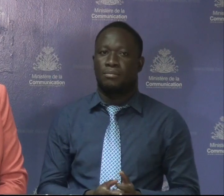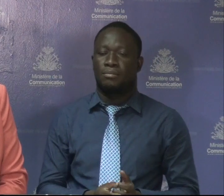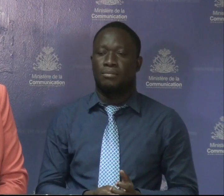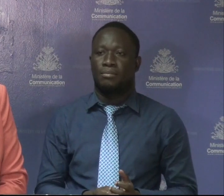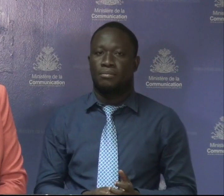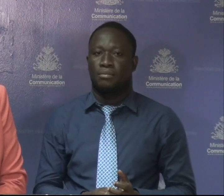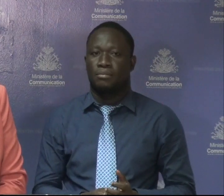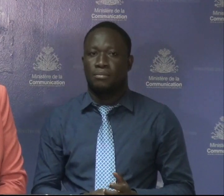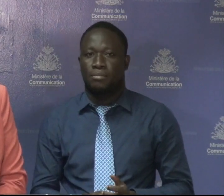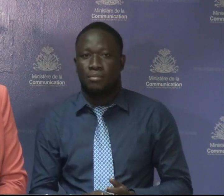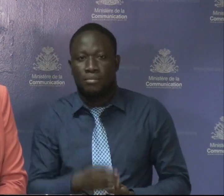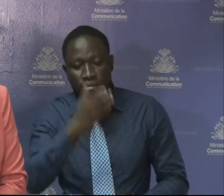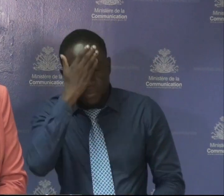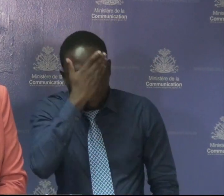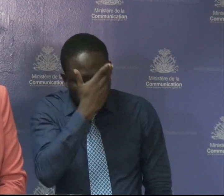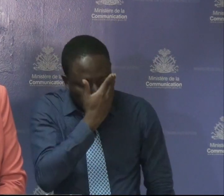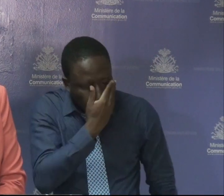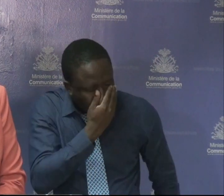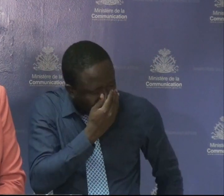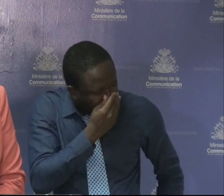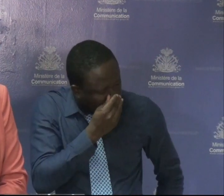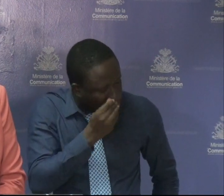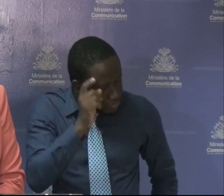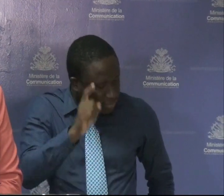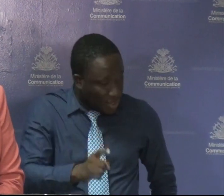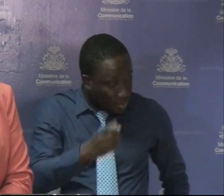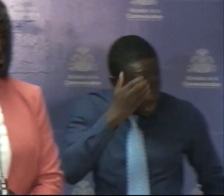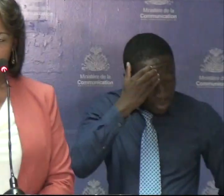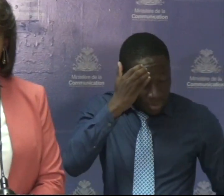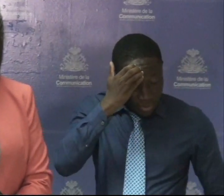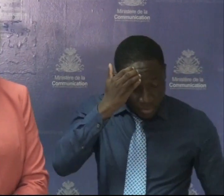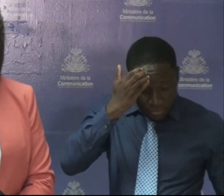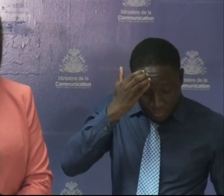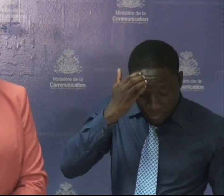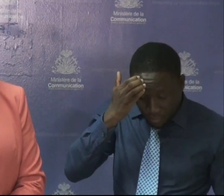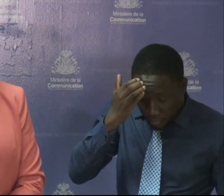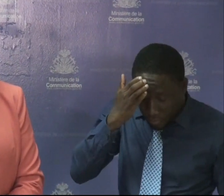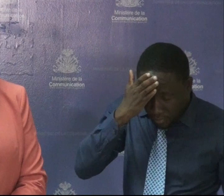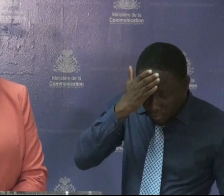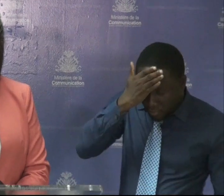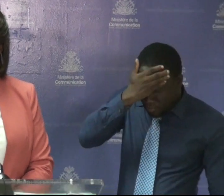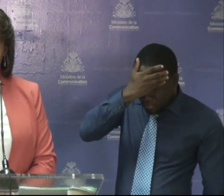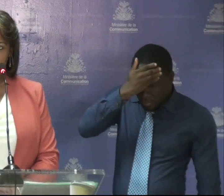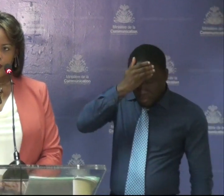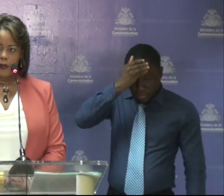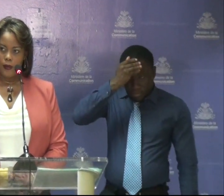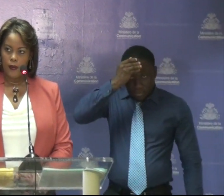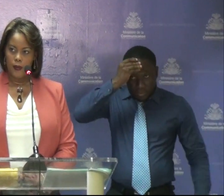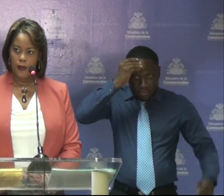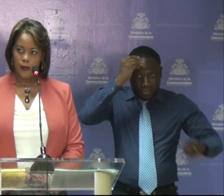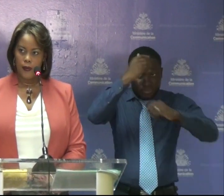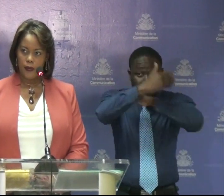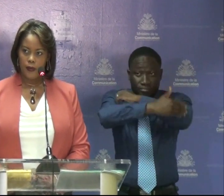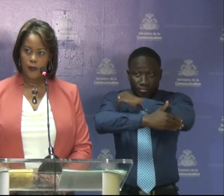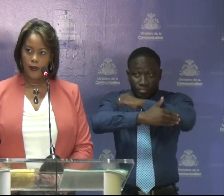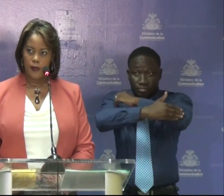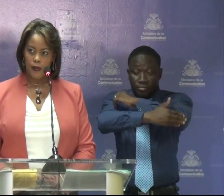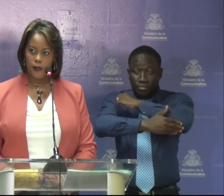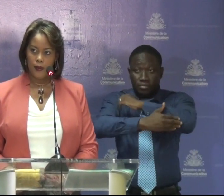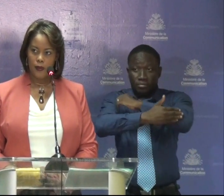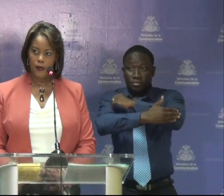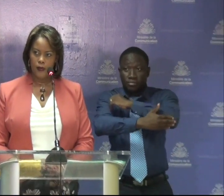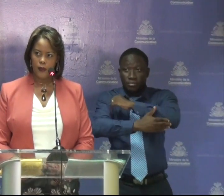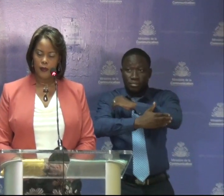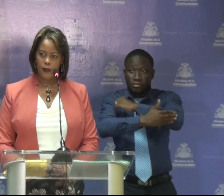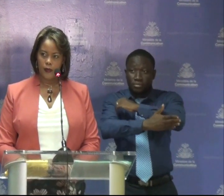de visite tout ça. Mais nous t'a même qu'on est dans notre premier pour préciser pour nous capacité d'accueil pays à part hein? Et puis dans